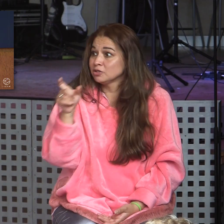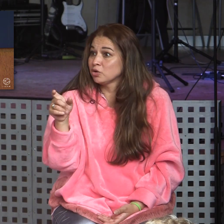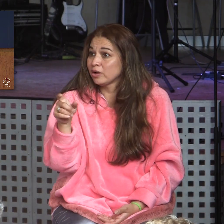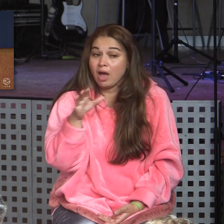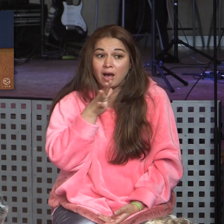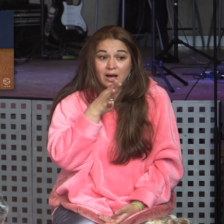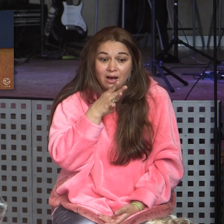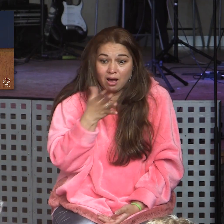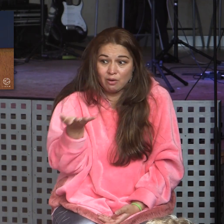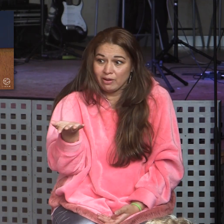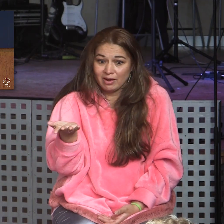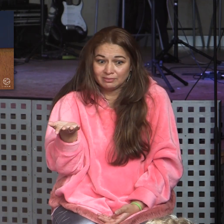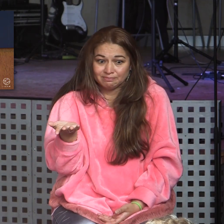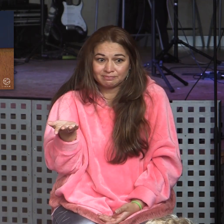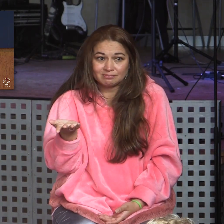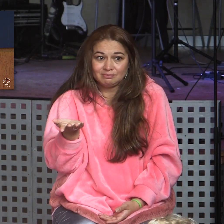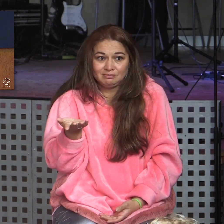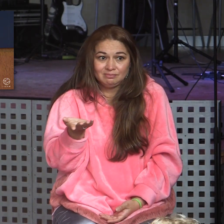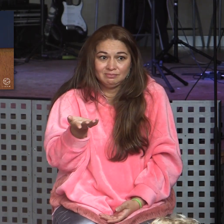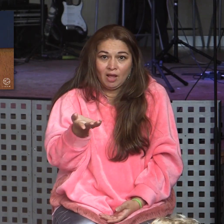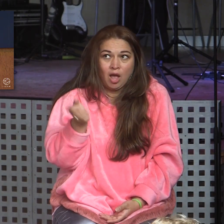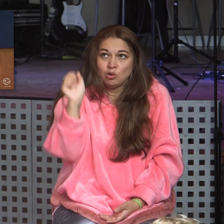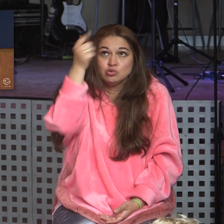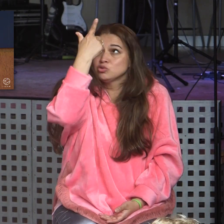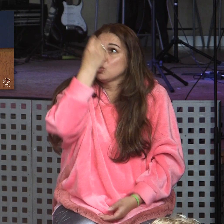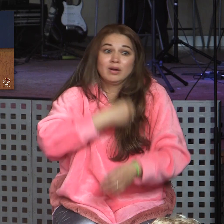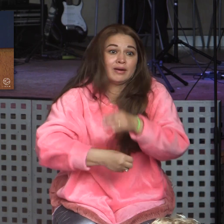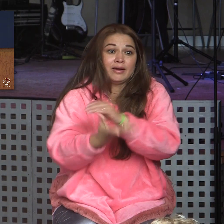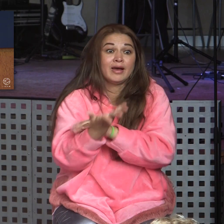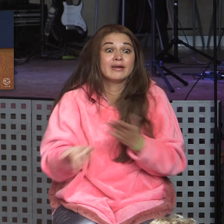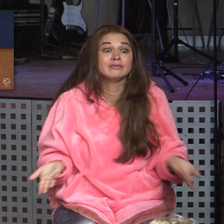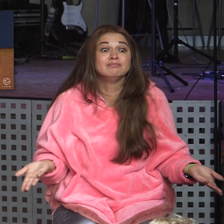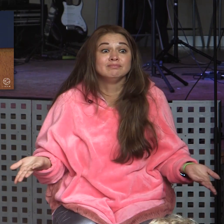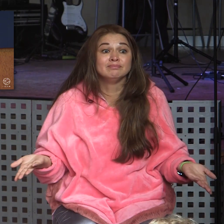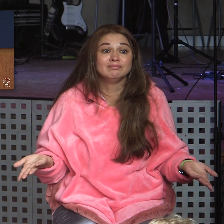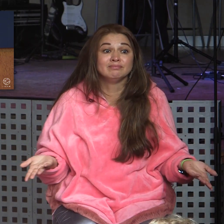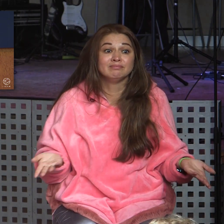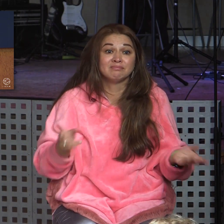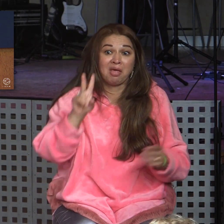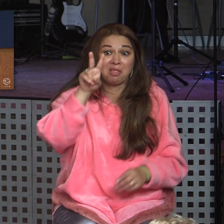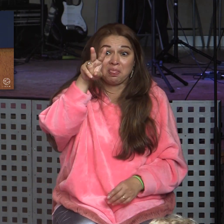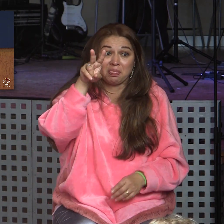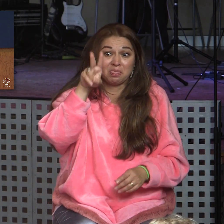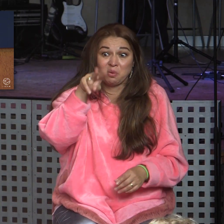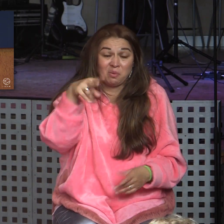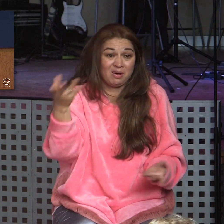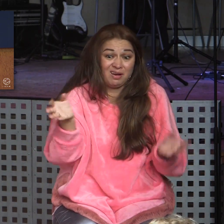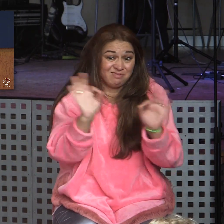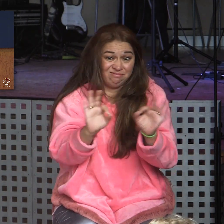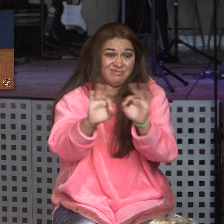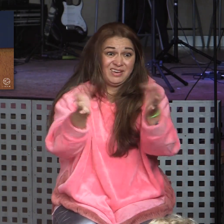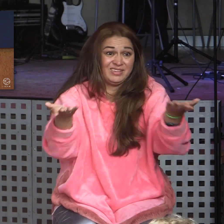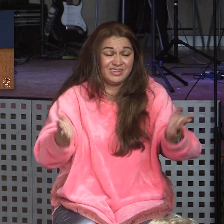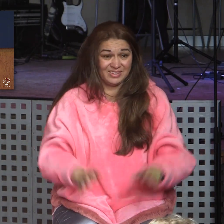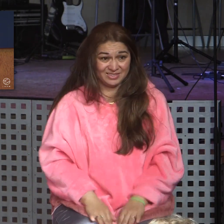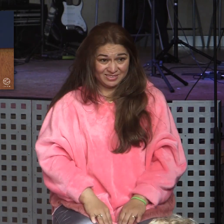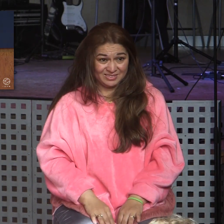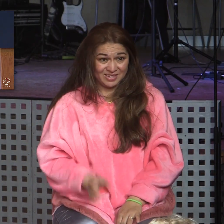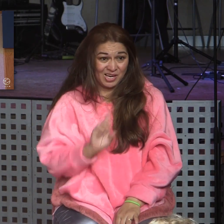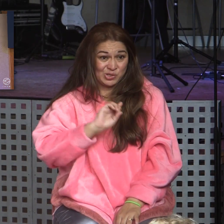profetizo, nadie lo hará ni lo puede hacer, porque Él es el único que realmente puede crear.